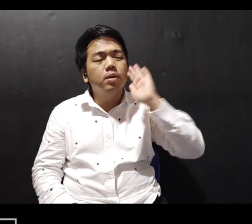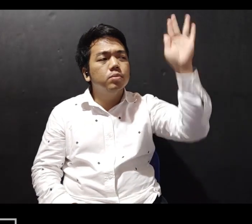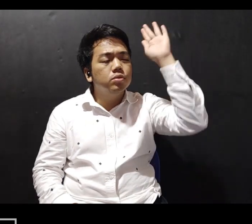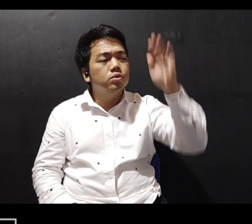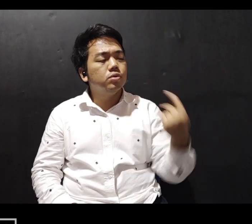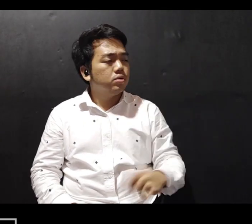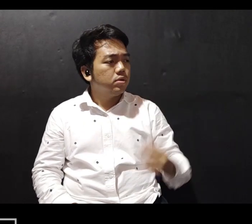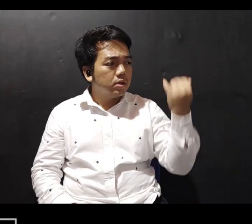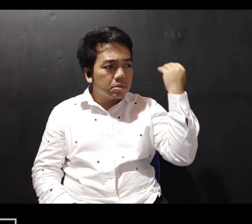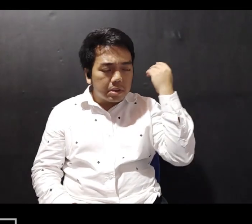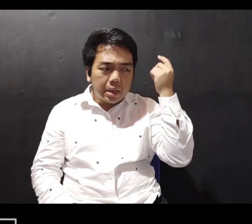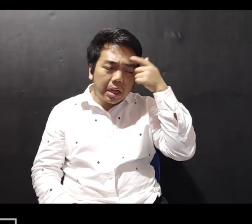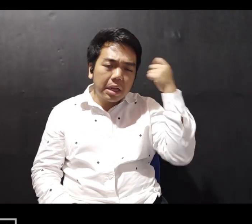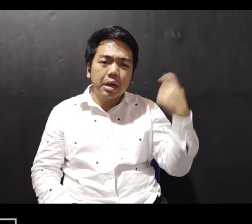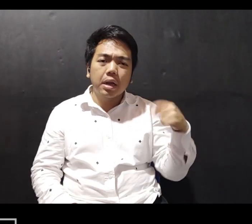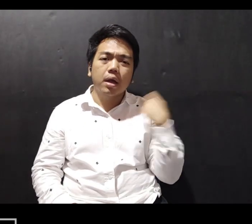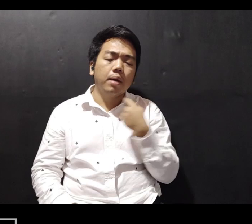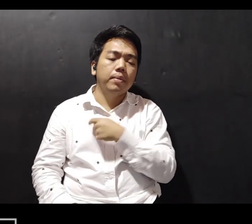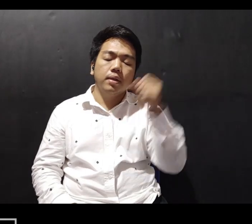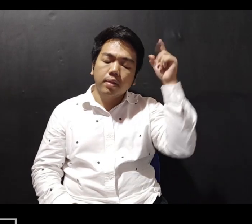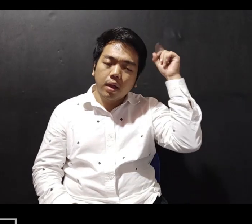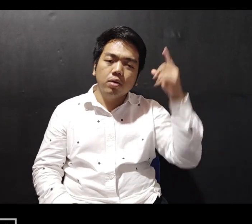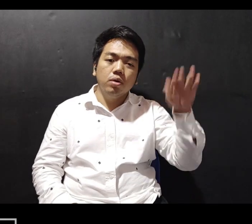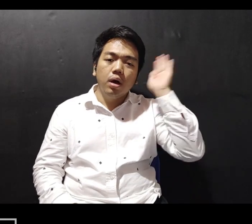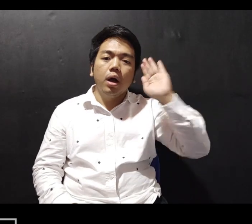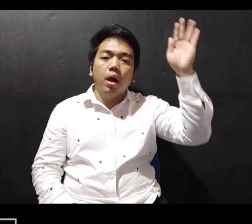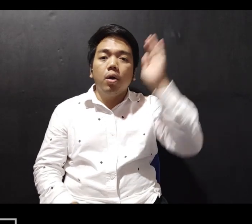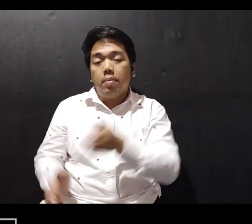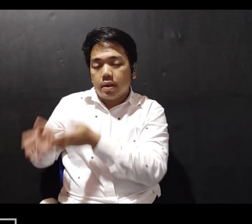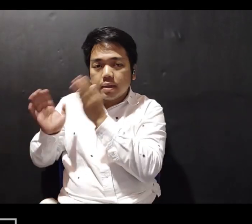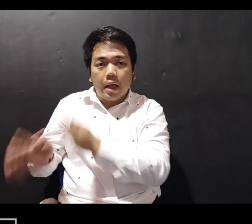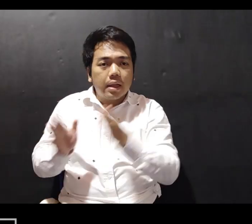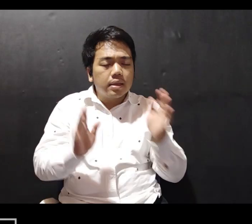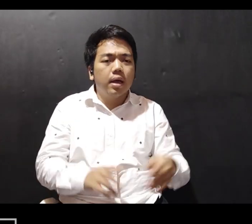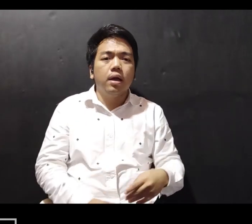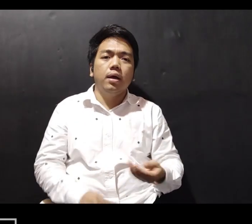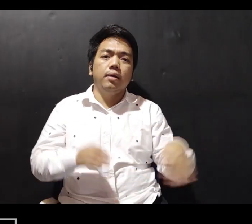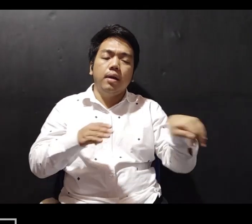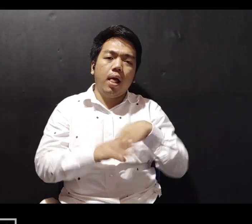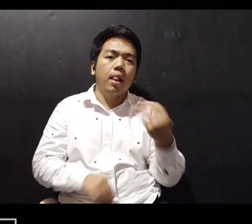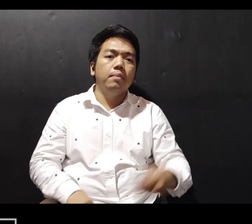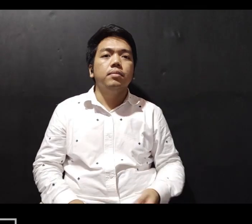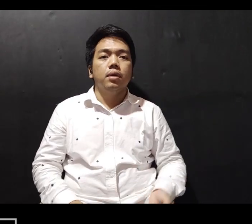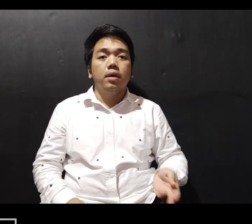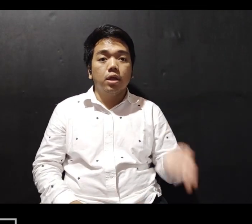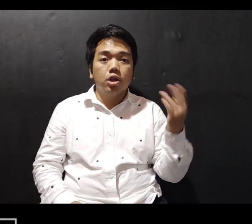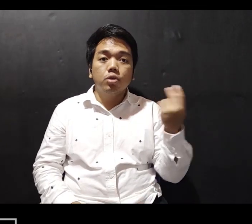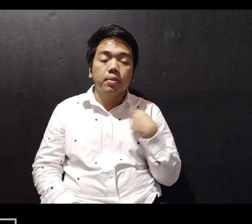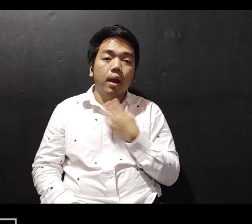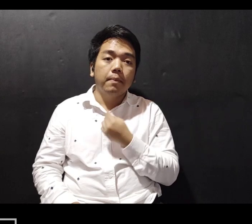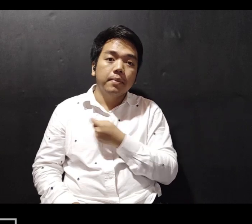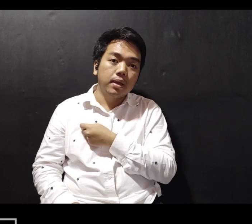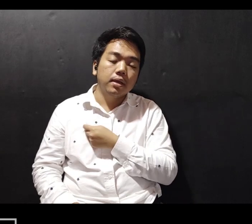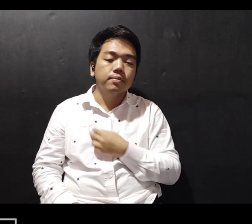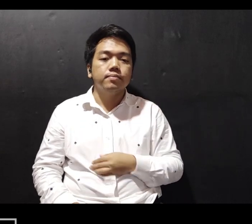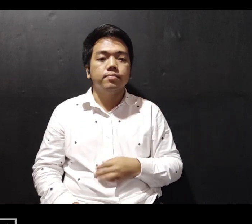Engkau bertahta saat ini dan bahkan pada saat ini ada damai sejahtera yang saat Engkau depositkan, Engkau sudah depositkan